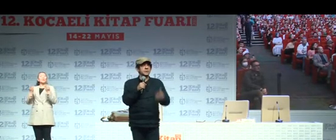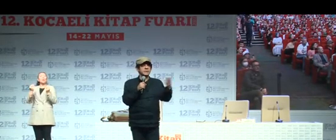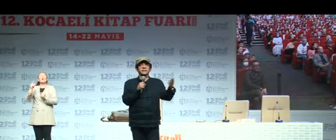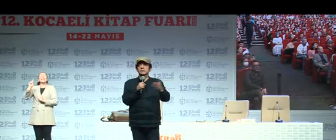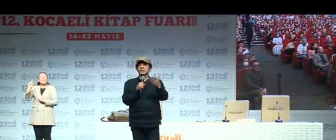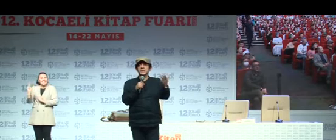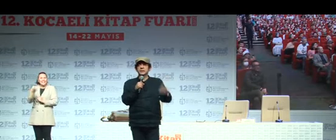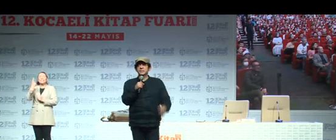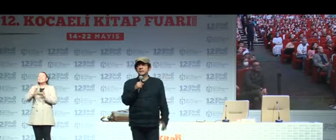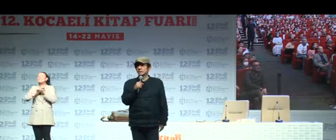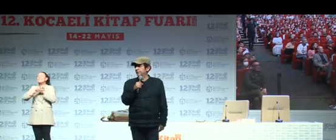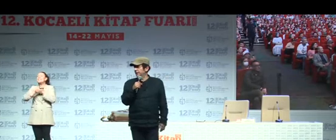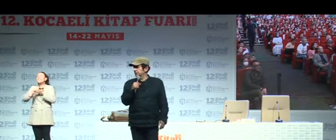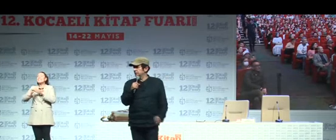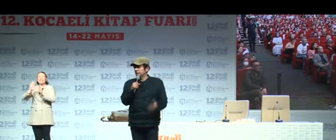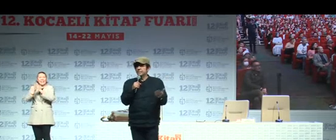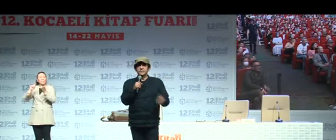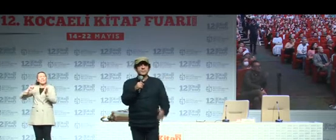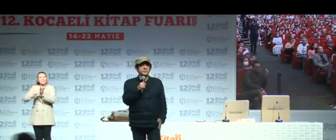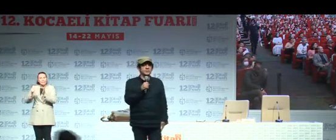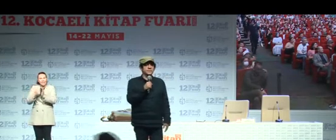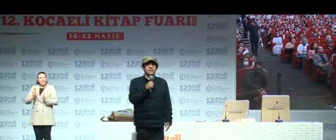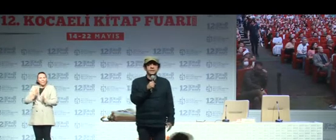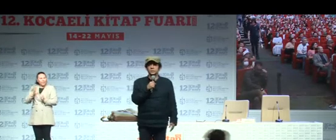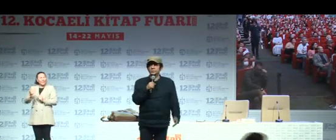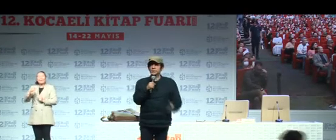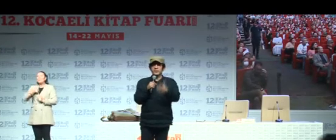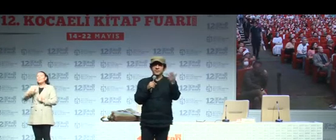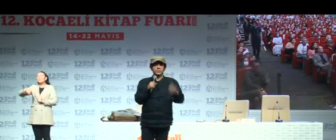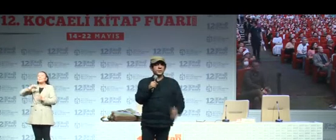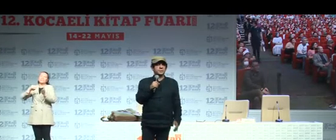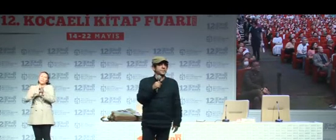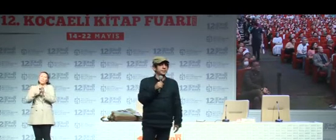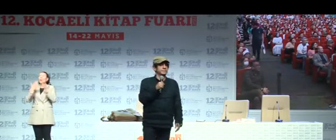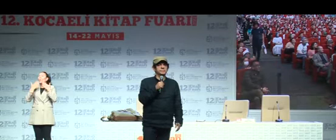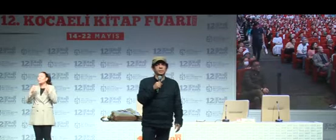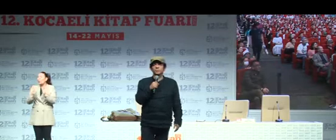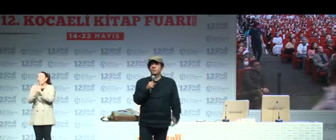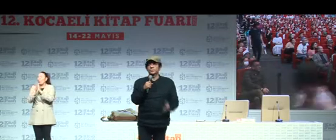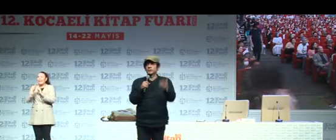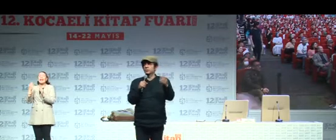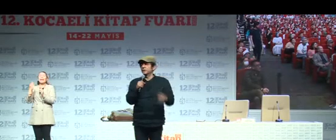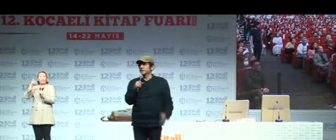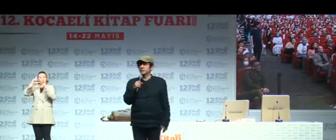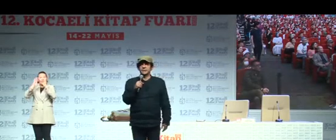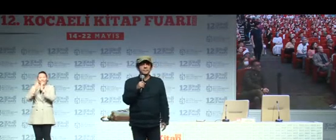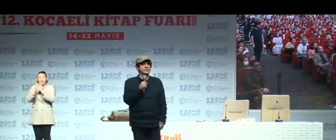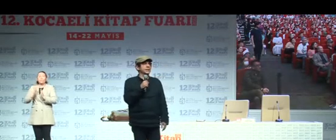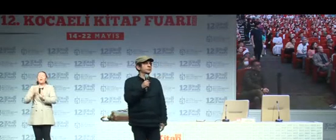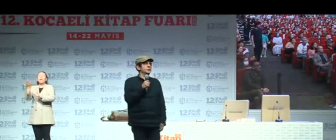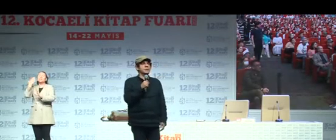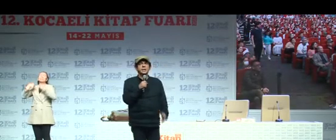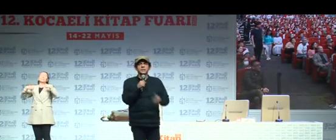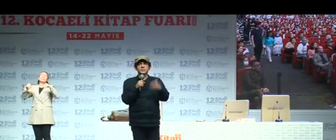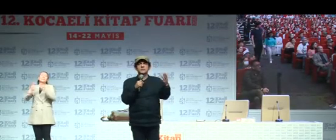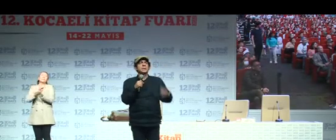ilginçtir. Yazarların imzaları da vardır. Benimkisi bir imza da olmayacak. Bazı fotoğraf kitaplarım oldu ama onlar çoktan satıldılar, bittiler.